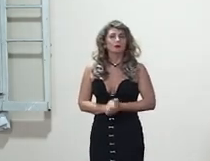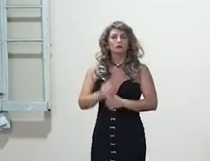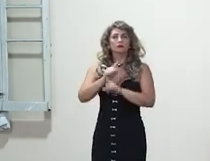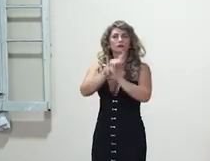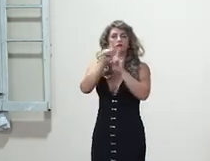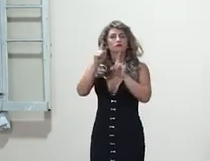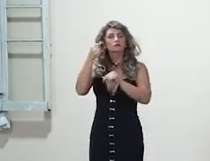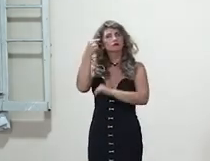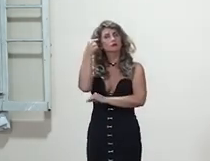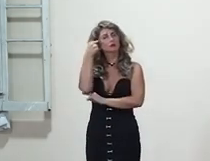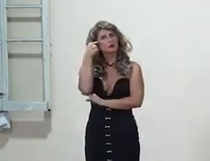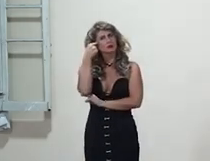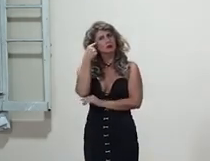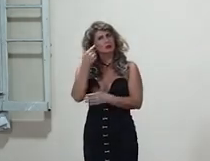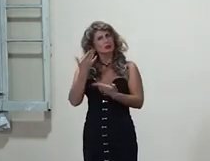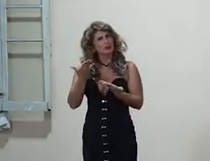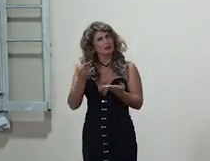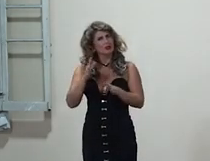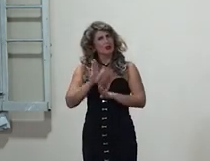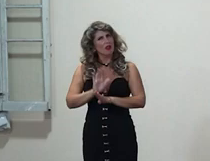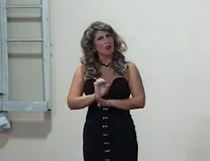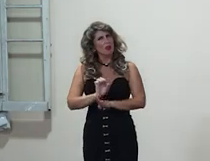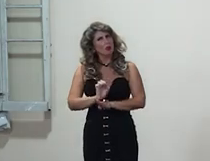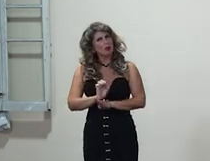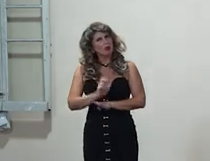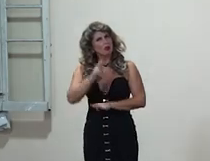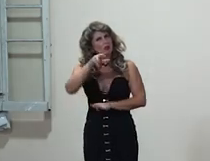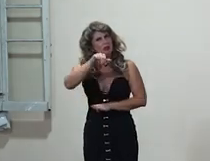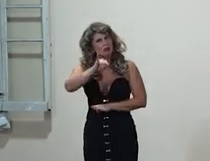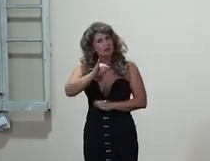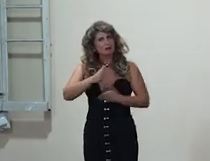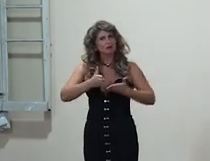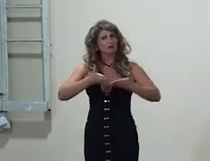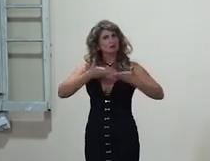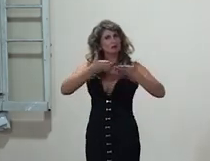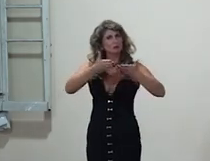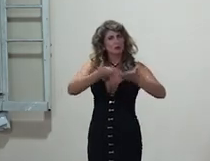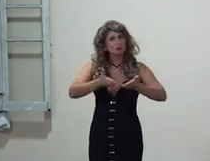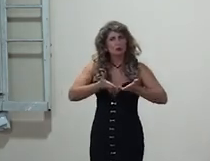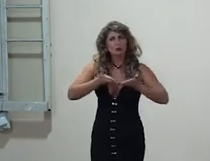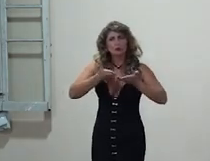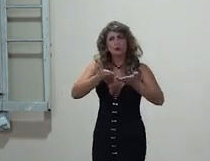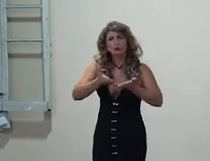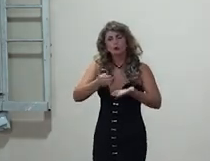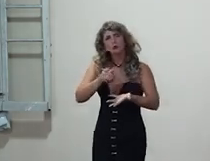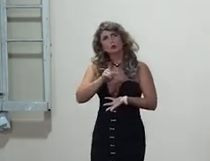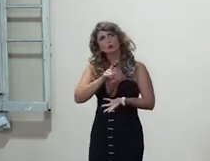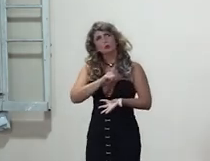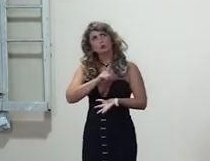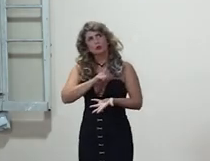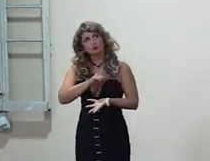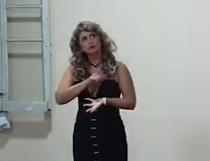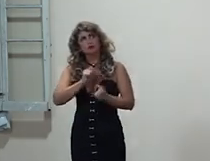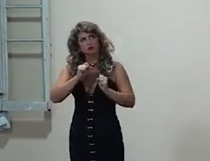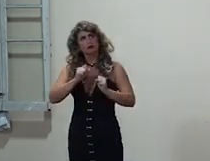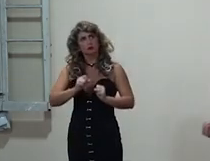Mas eu ficava pensando, mas espera aí, pois se é Porto, Porto tem